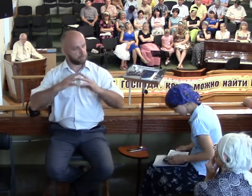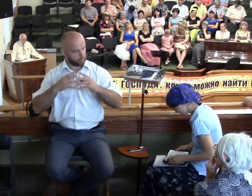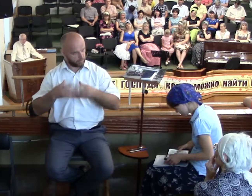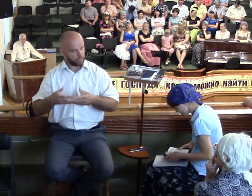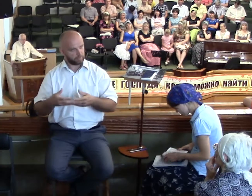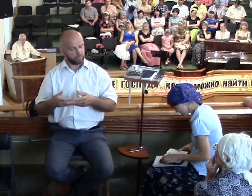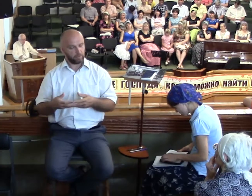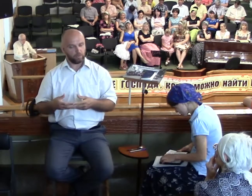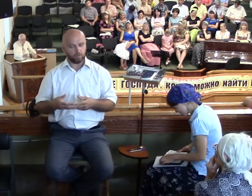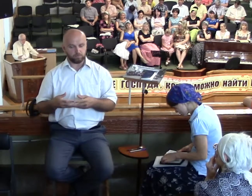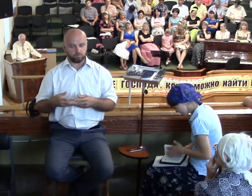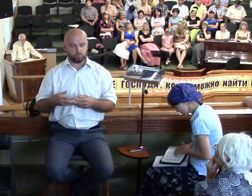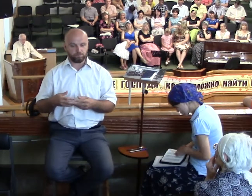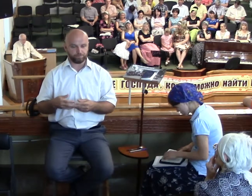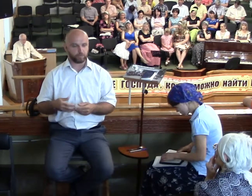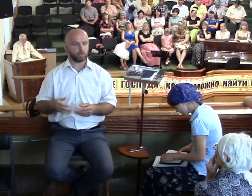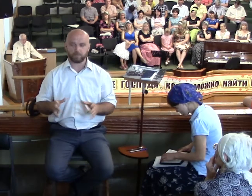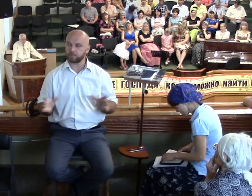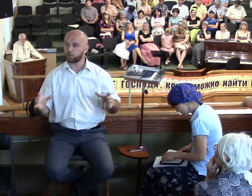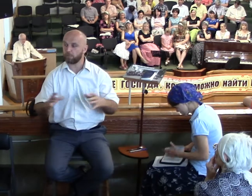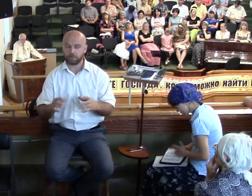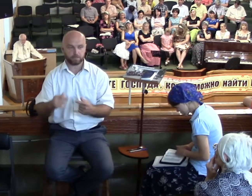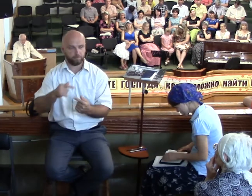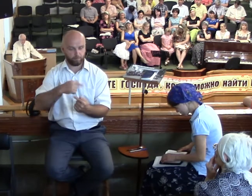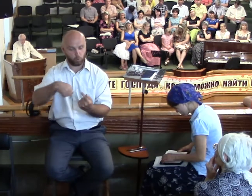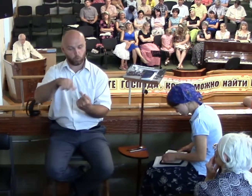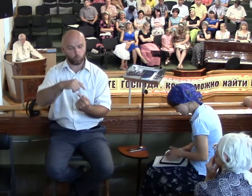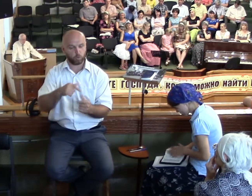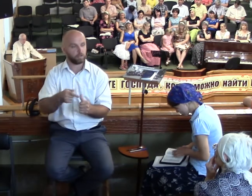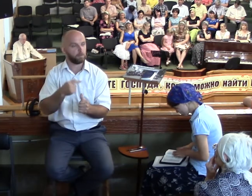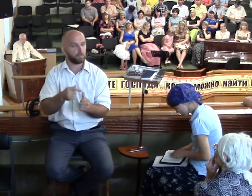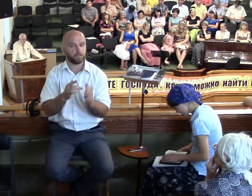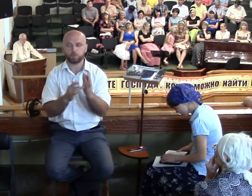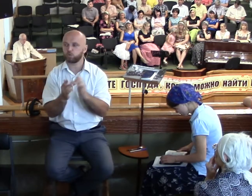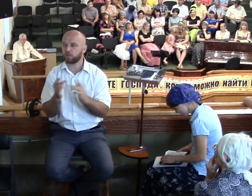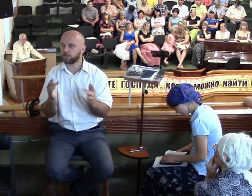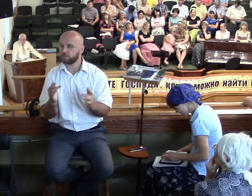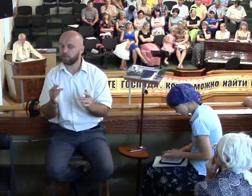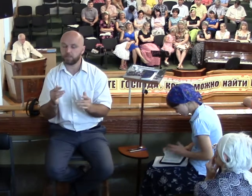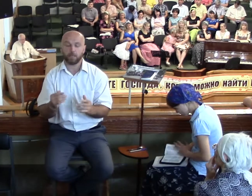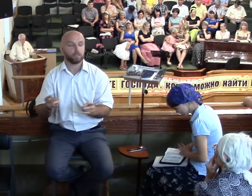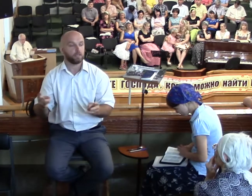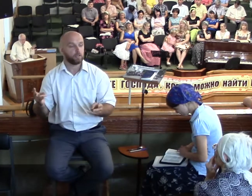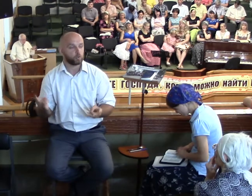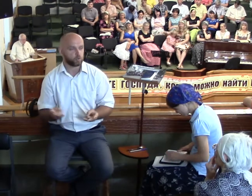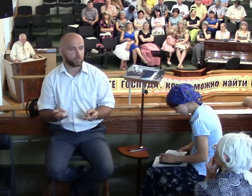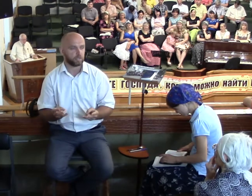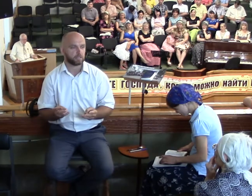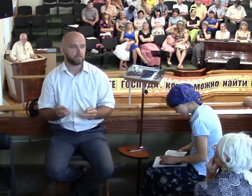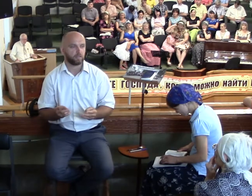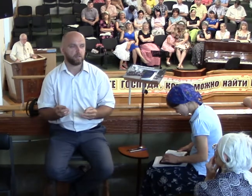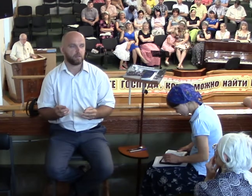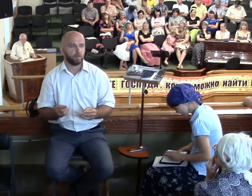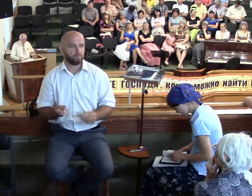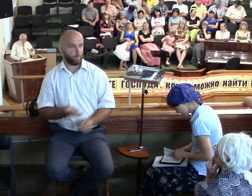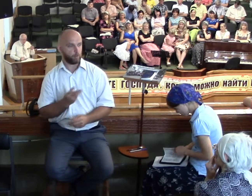собиравшиеся вокруг имени Иисуса Христа, они нуждались в ободрении. Их нужно было